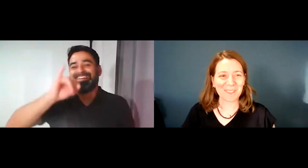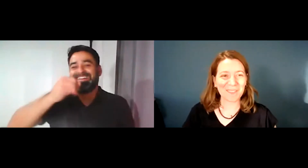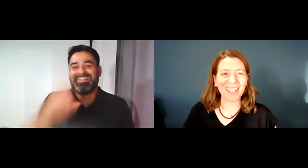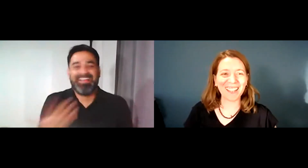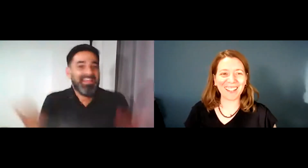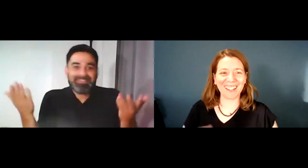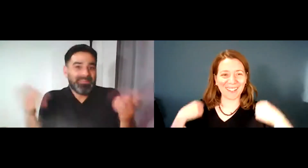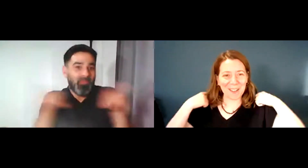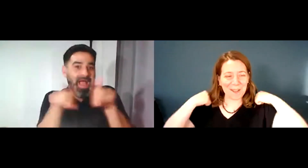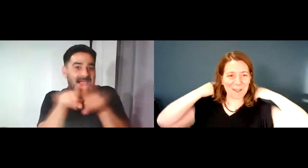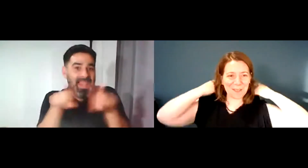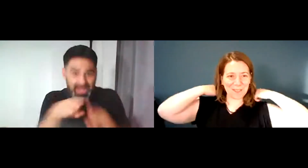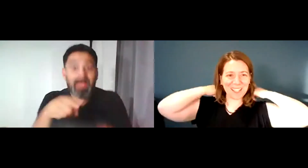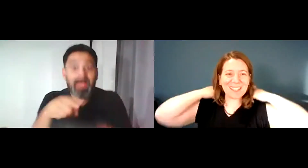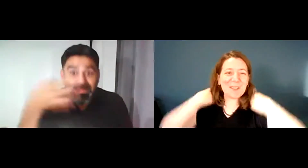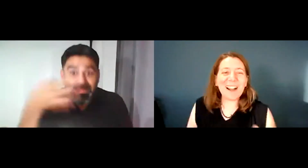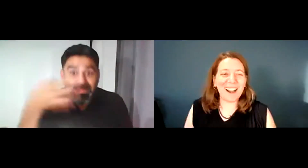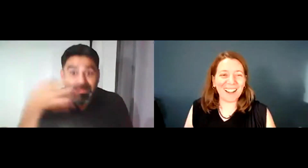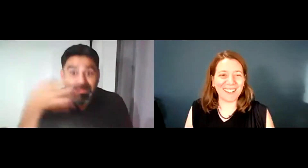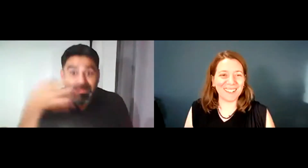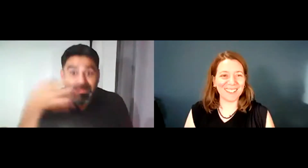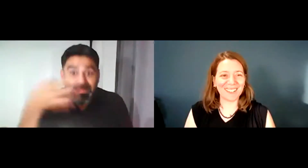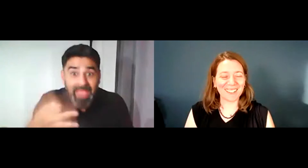Bárbaro. Es igual.